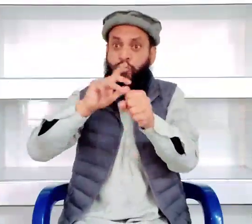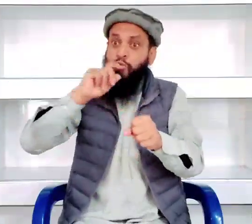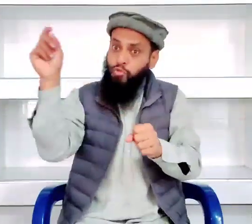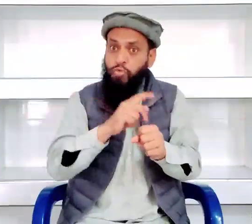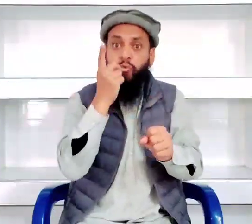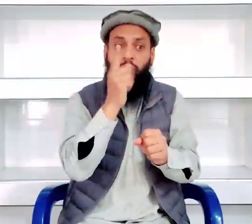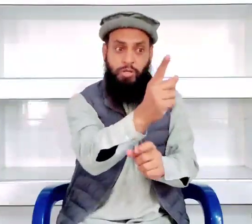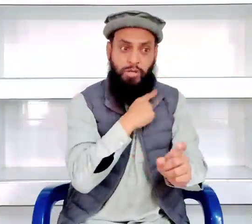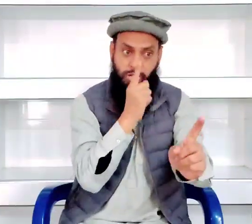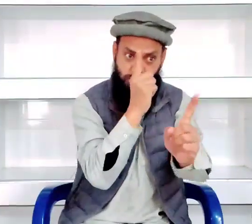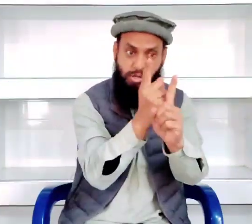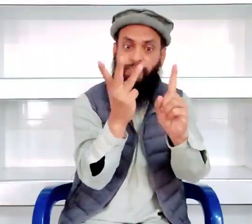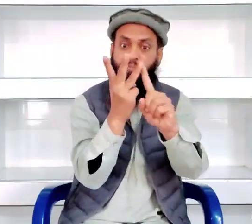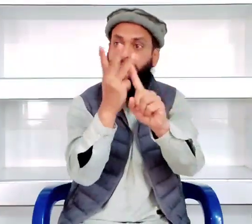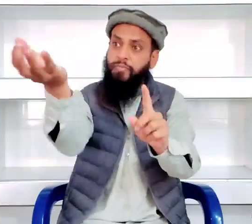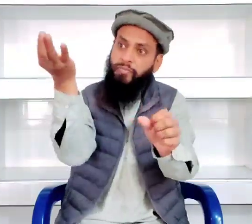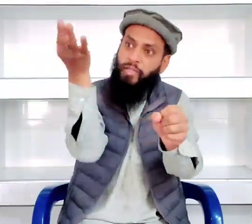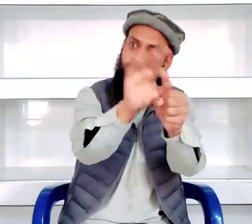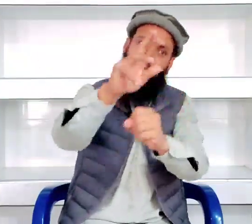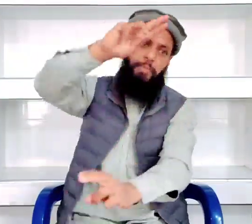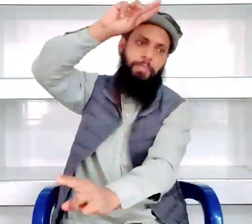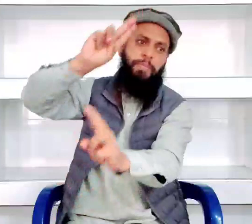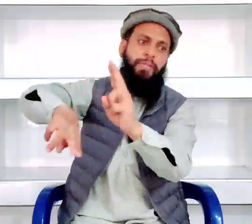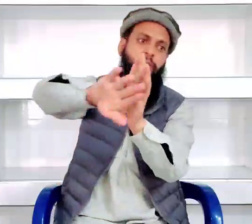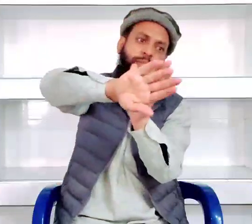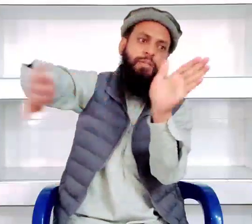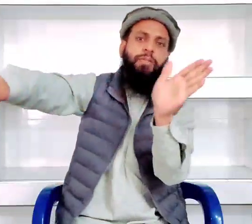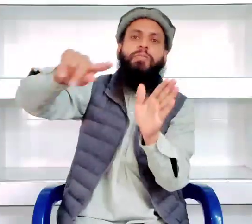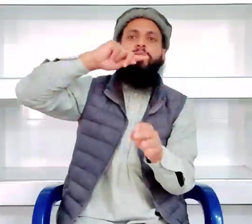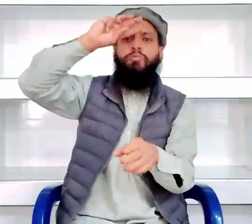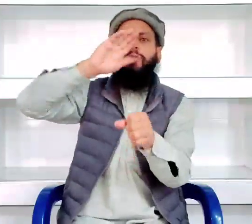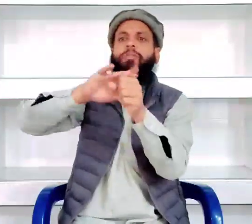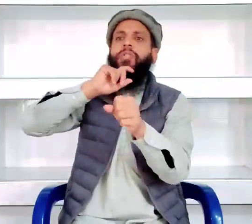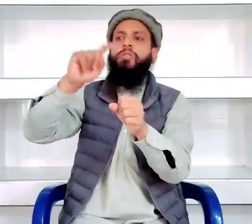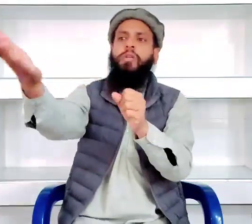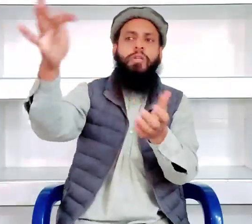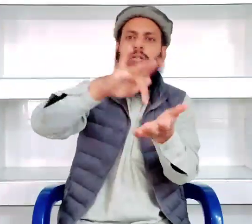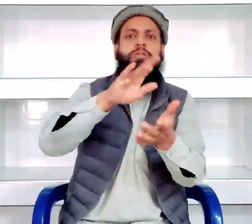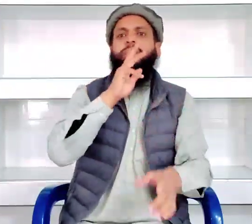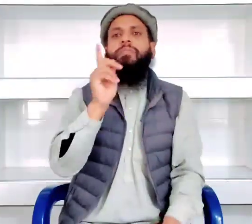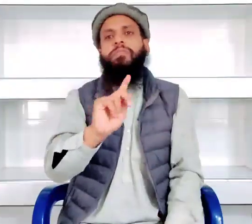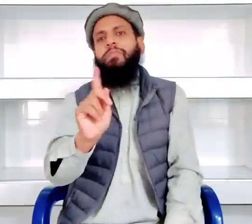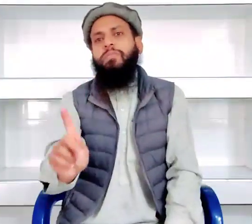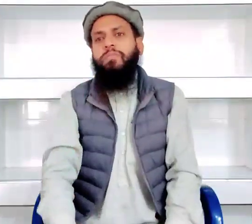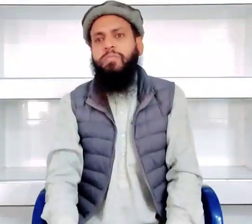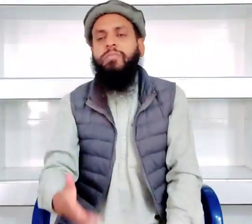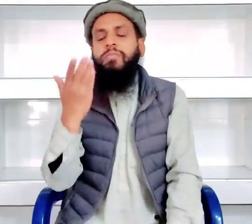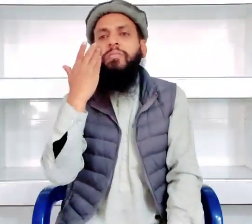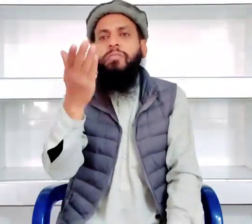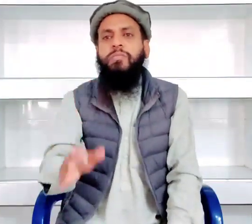تیسرے شخص کو مداخلت کرن کا منع فرمایا اور اس طرح کئی لوگوں کی مداخلت کرنا ہے جائز کی میں ہو سکتا ہے اس واسطے نبی صلی اللہ علیہ